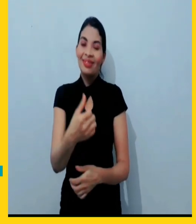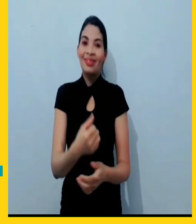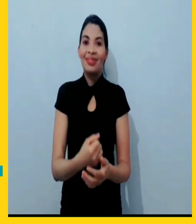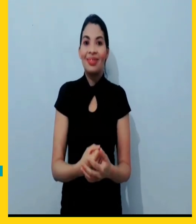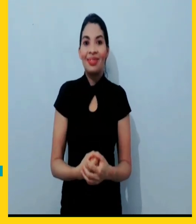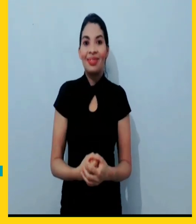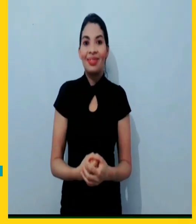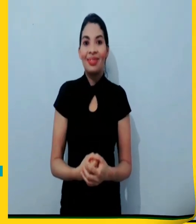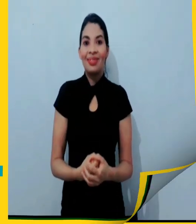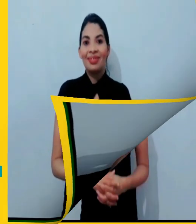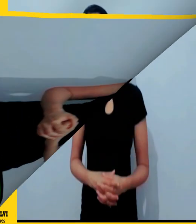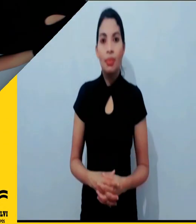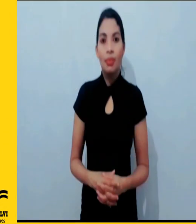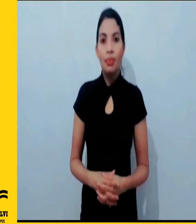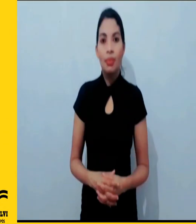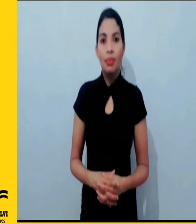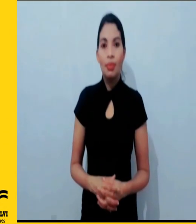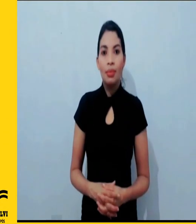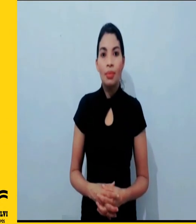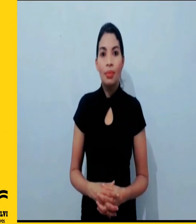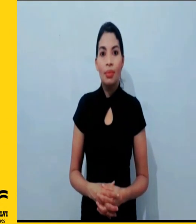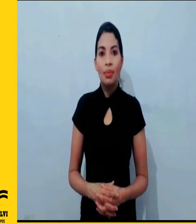L2.